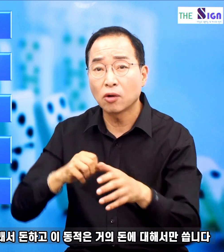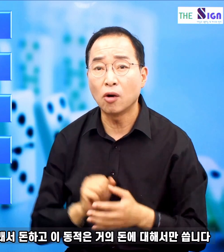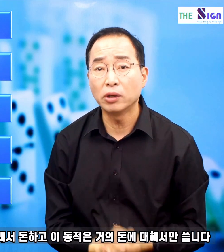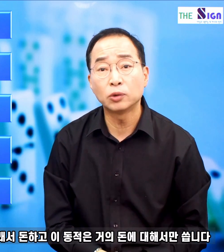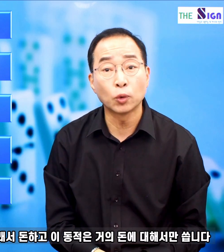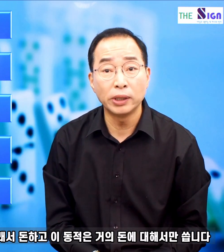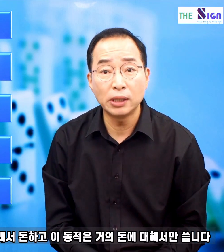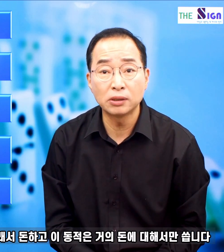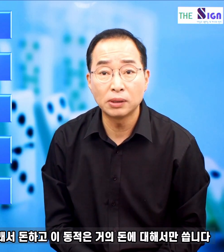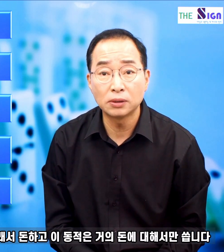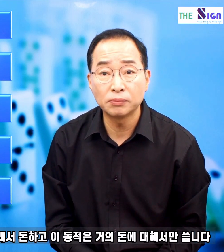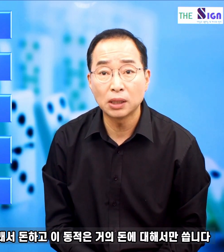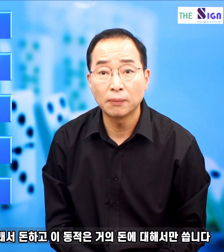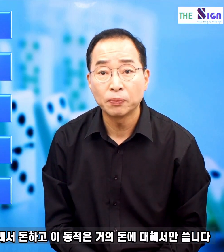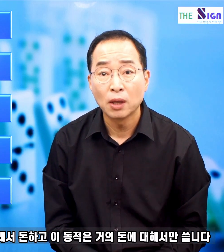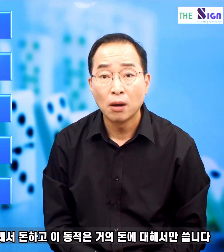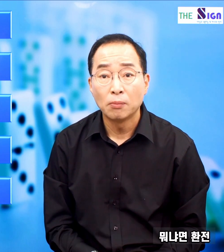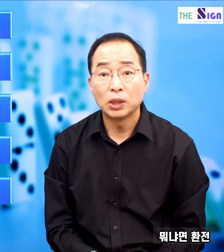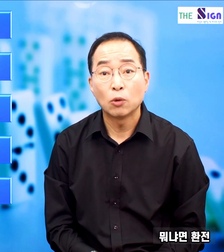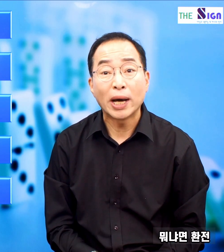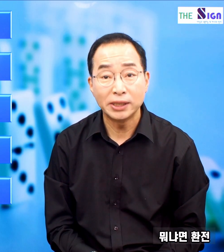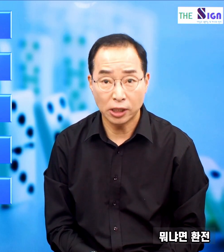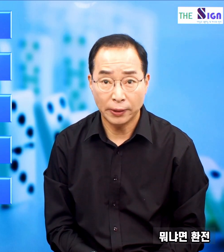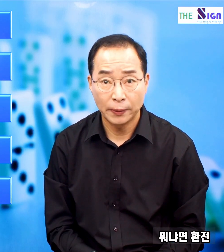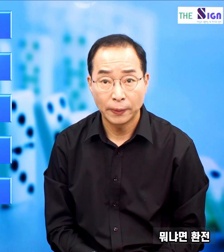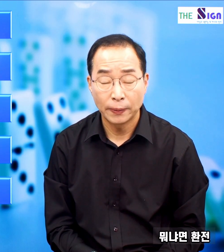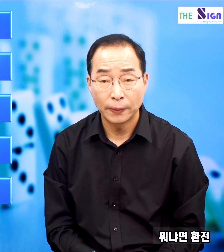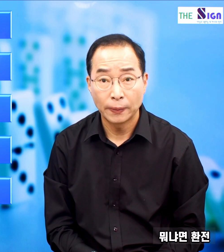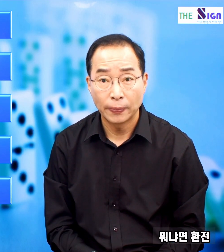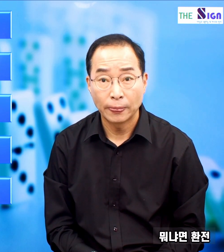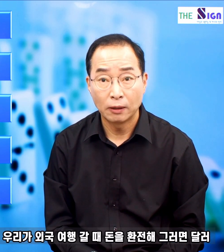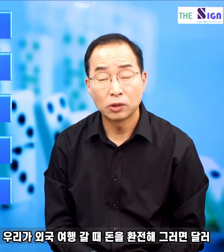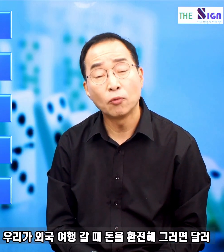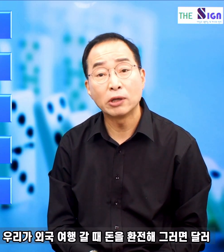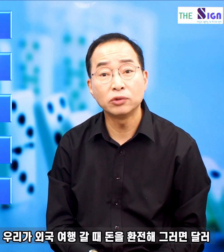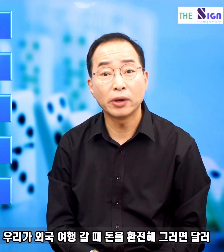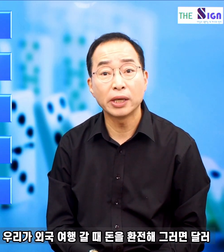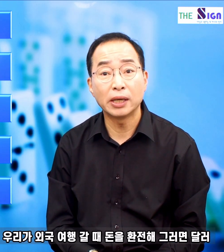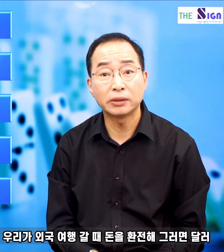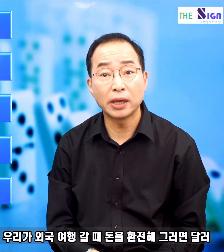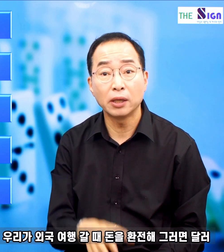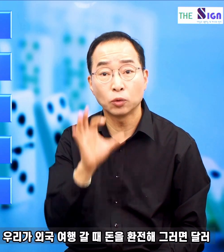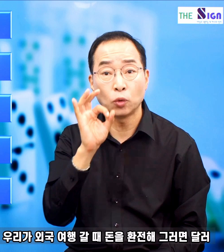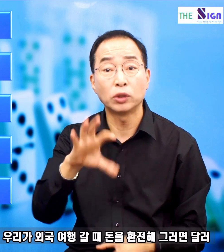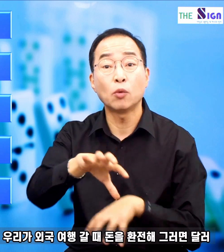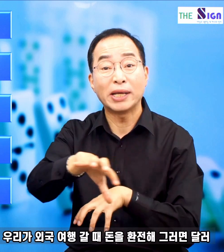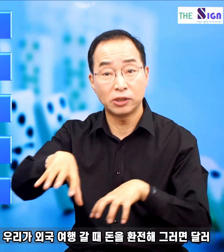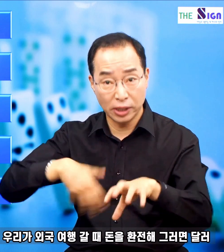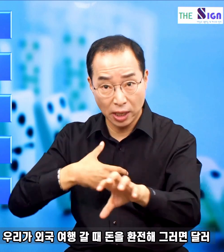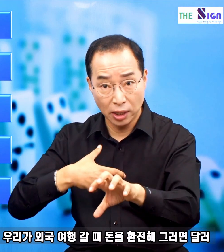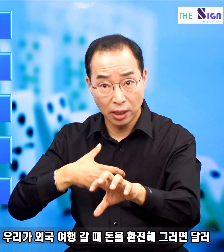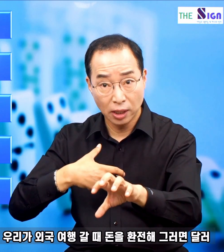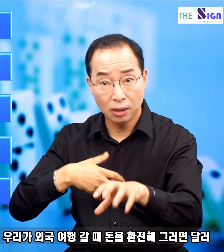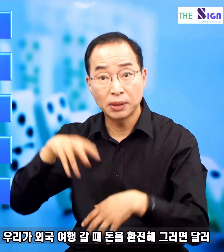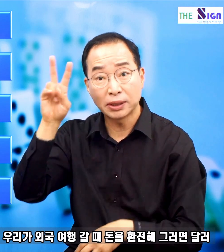거의 돈에 대해서만 씁니다. 뭐냐, 환전. 우리가 외국 여행 갈 때 돈을 환전해. 그러면